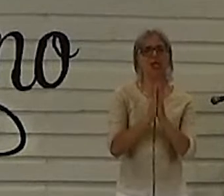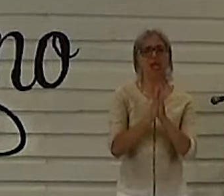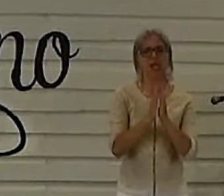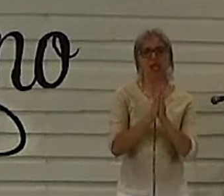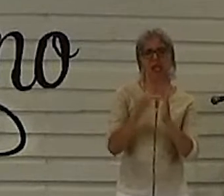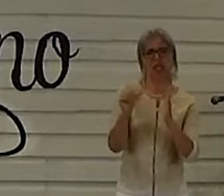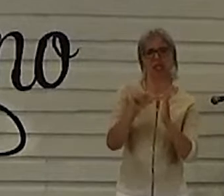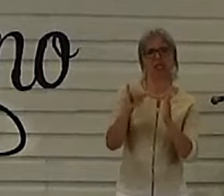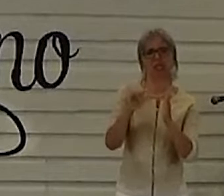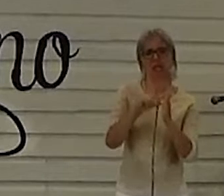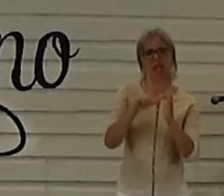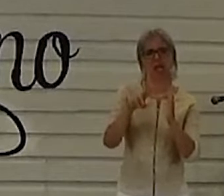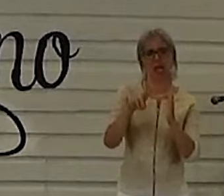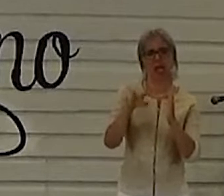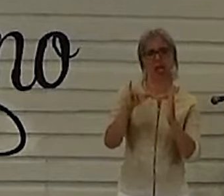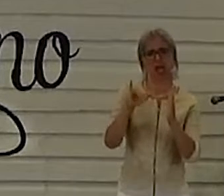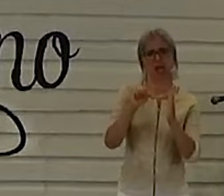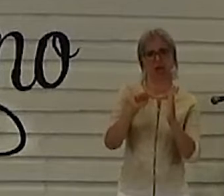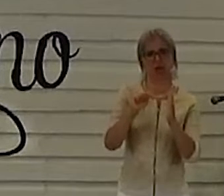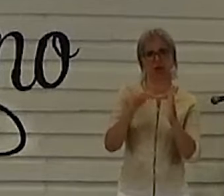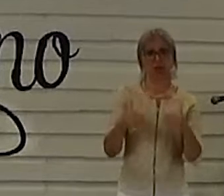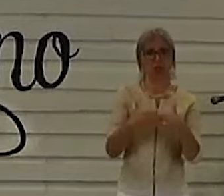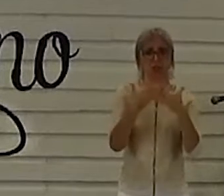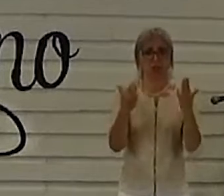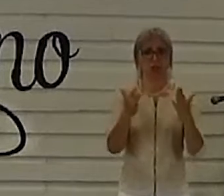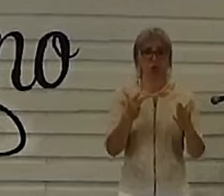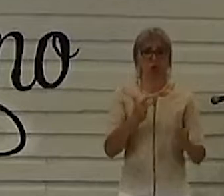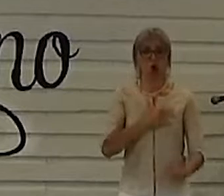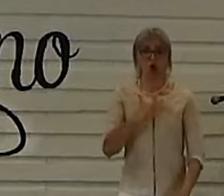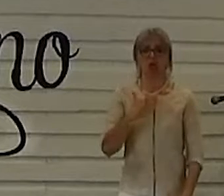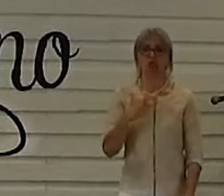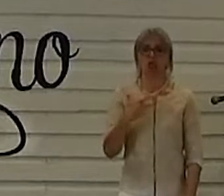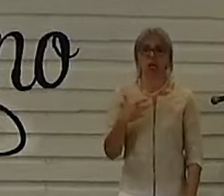cuore. Perché? Perché so che è stata guarita.